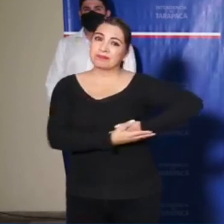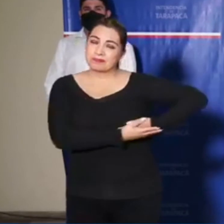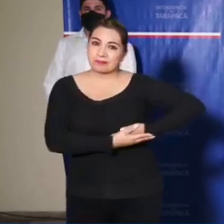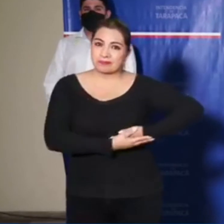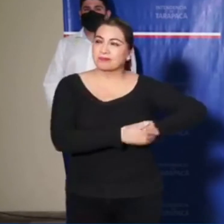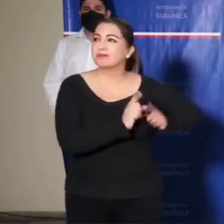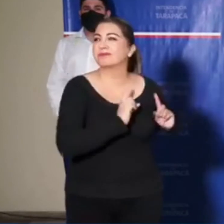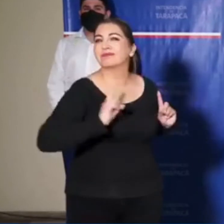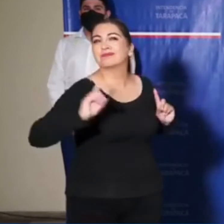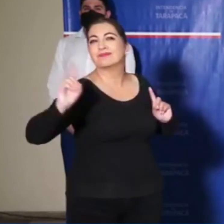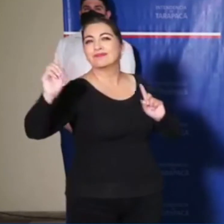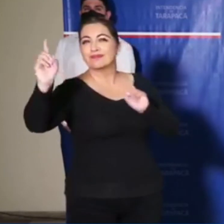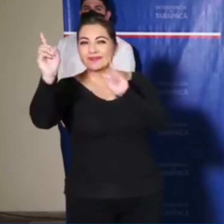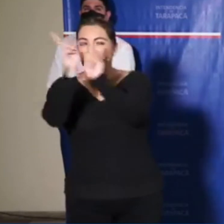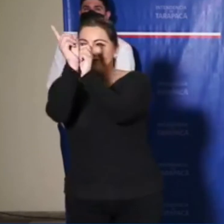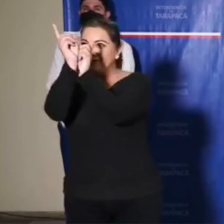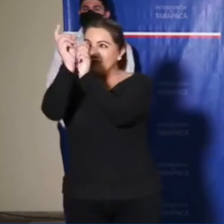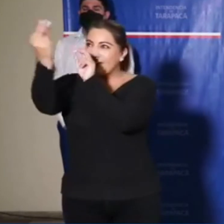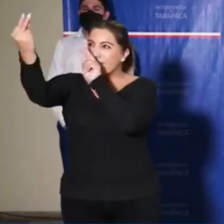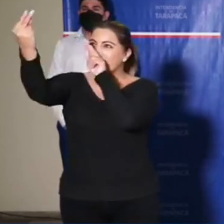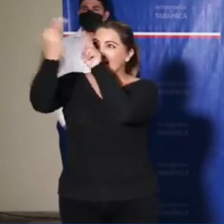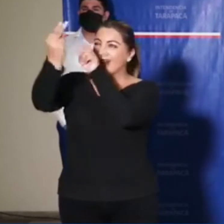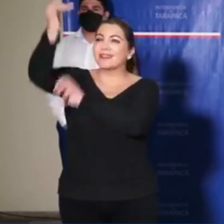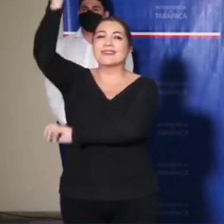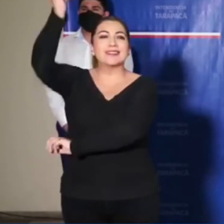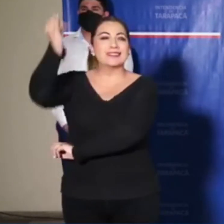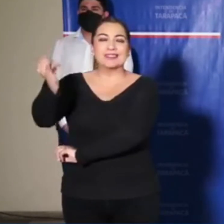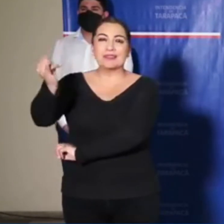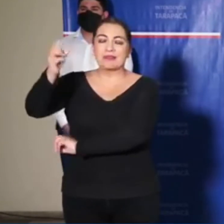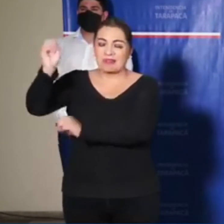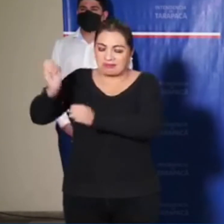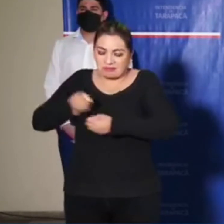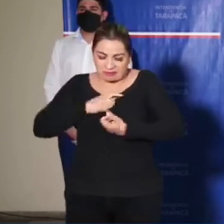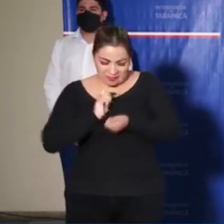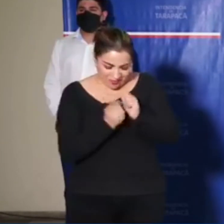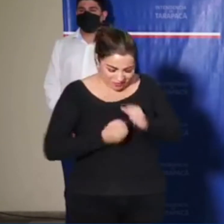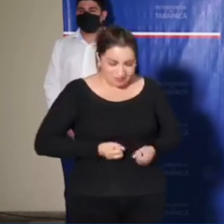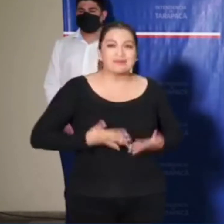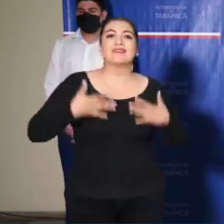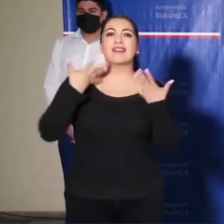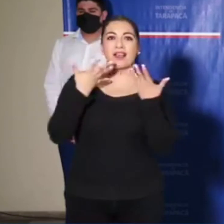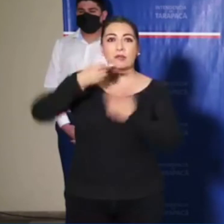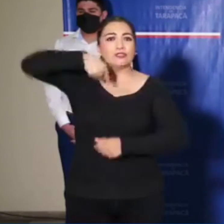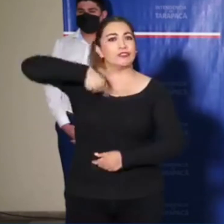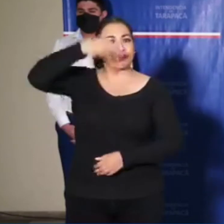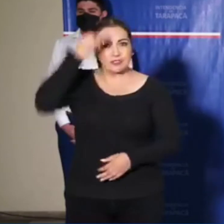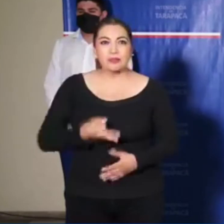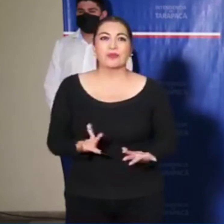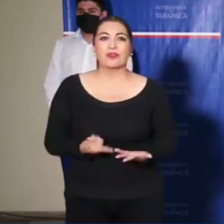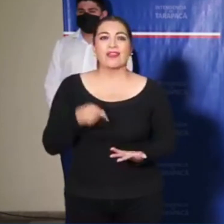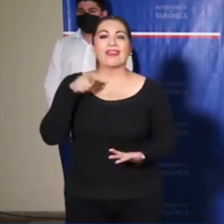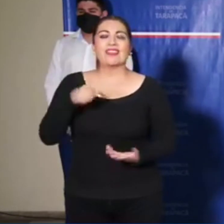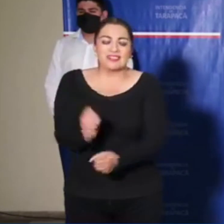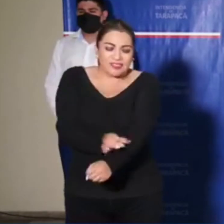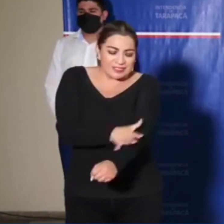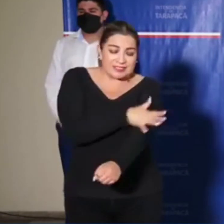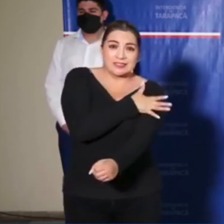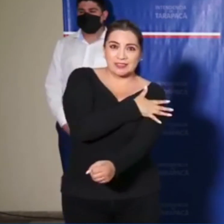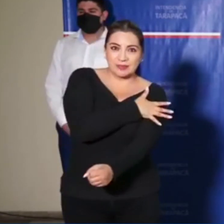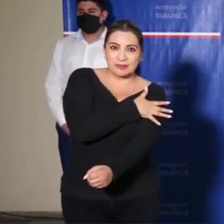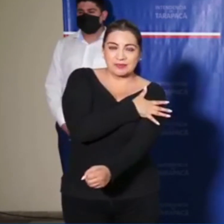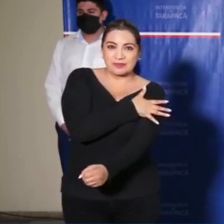la mirada amorosa de la Virgen que siempre nos renueva. Estoy cierto que estos